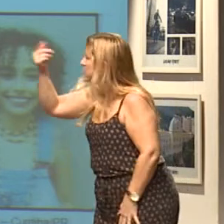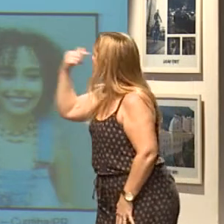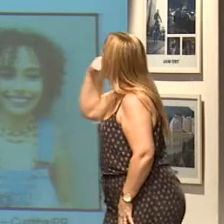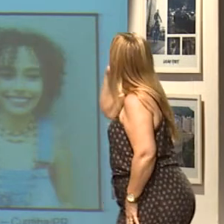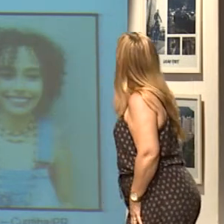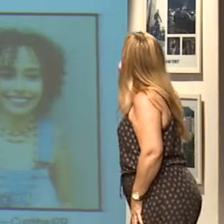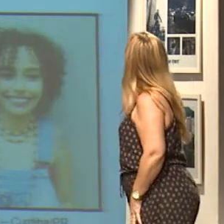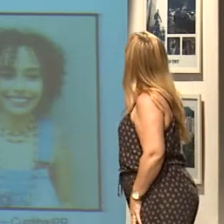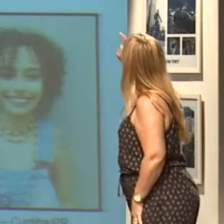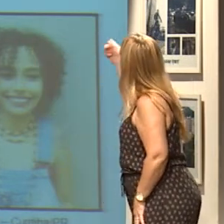que também é do Paraná.